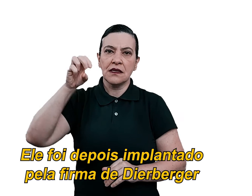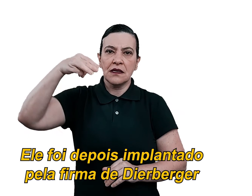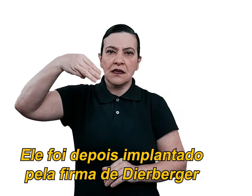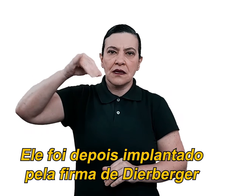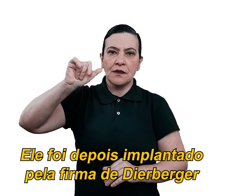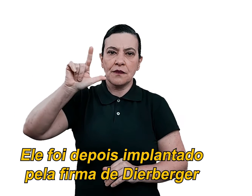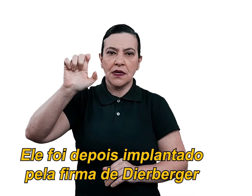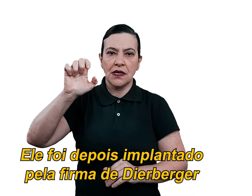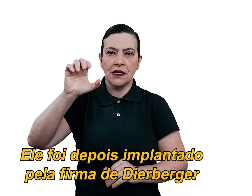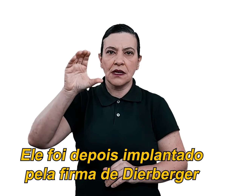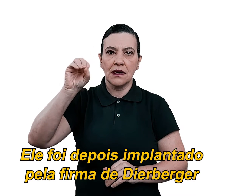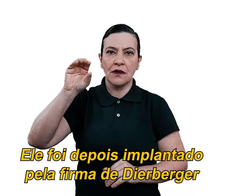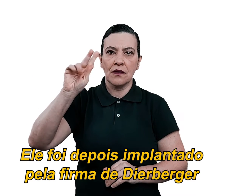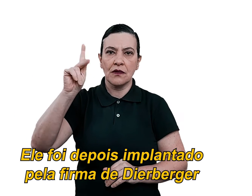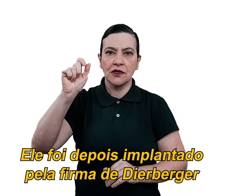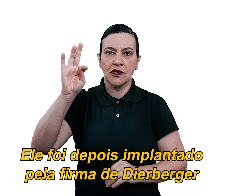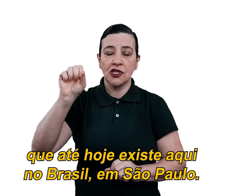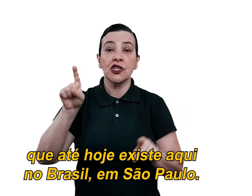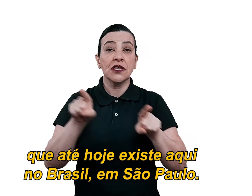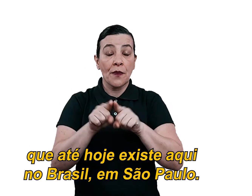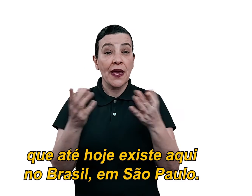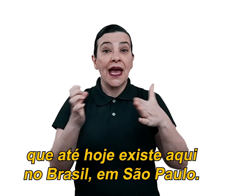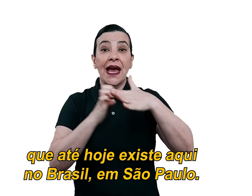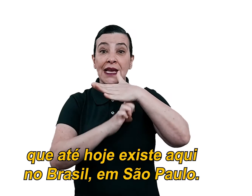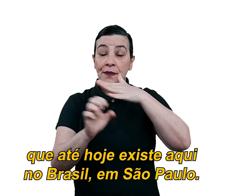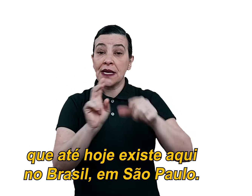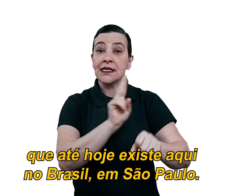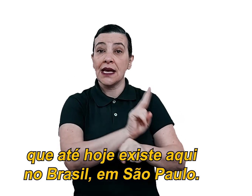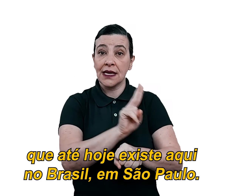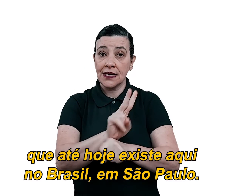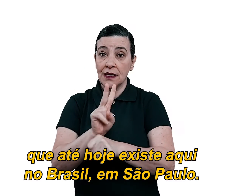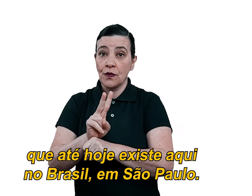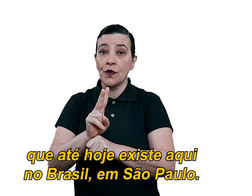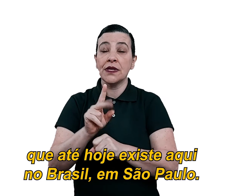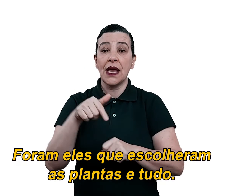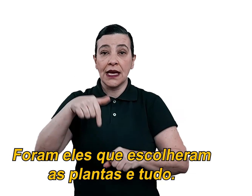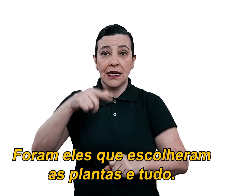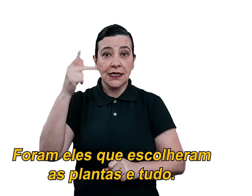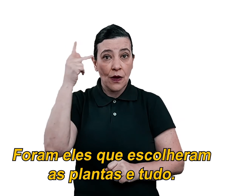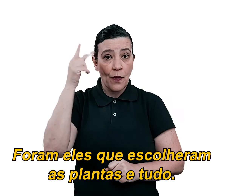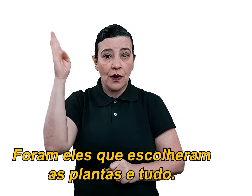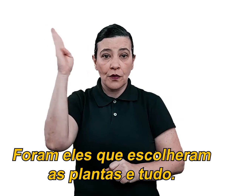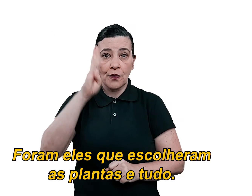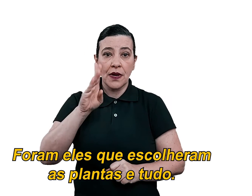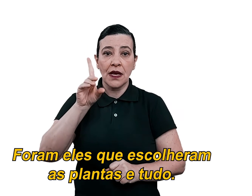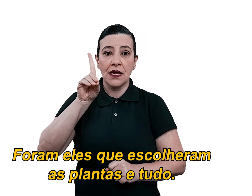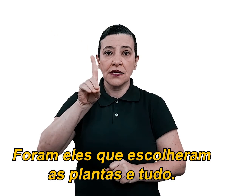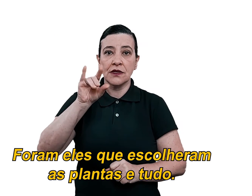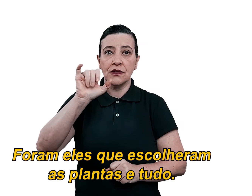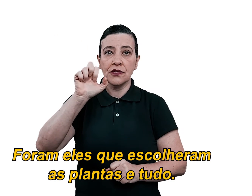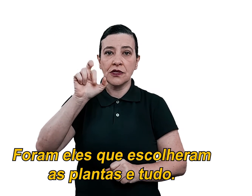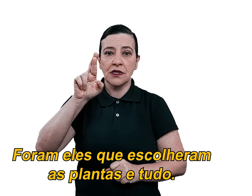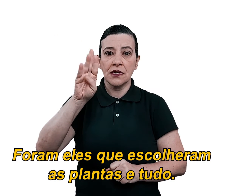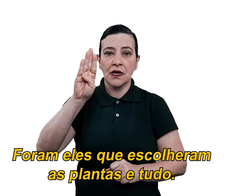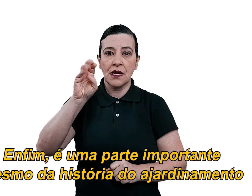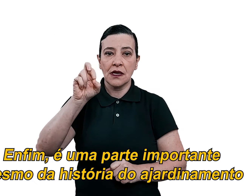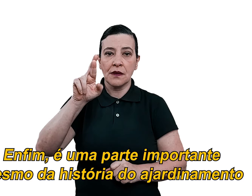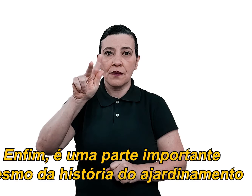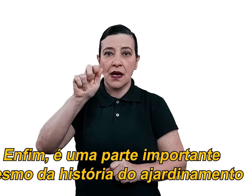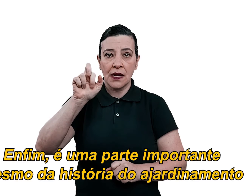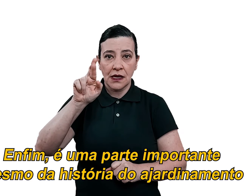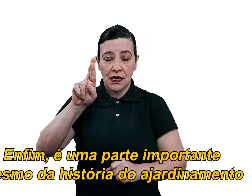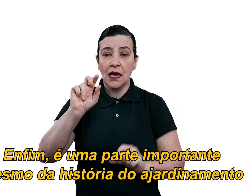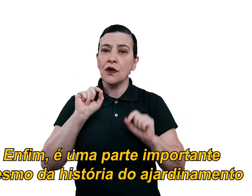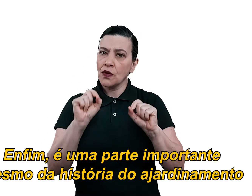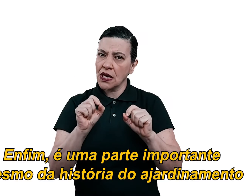depois implantado pela firma Die Berger, né? Que até hoje existe aqui no Brasil, em São Paulo. Foram eles que escolheram as plantas e tudo.